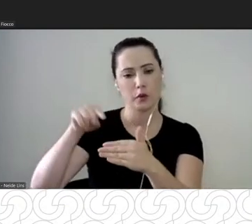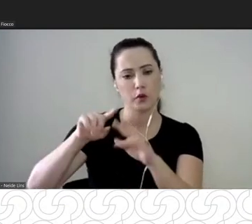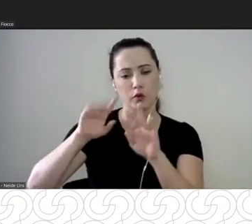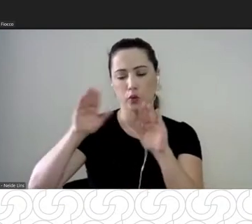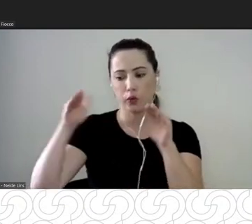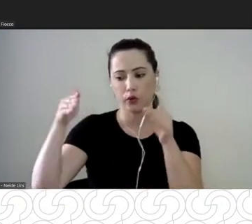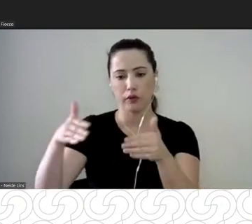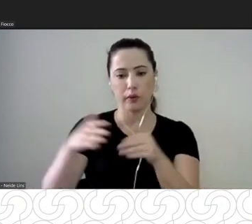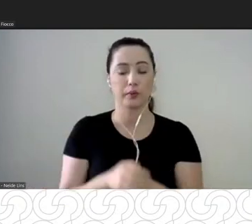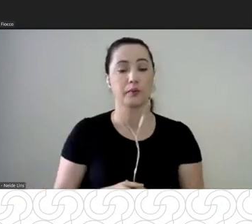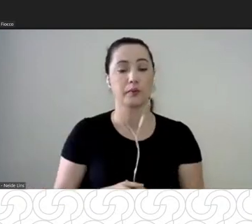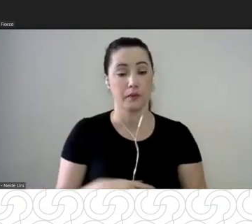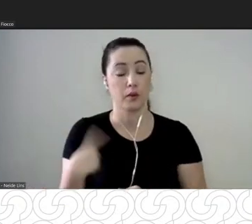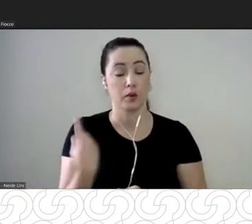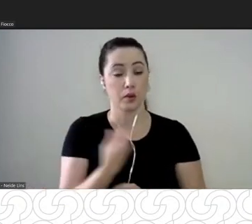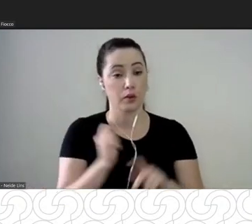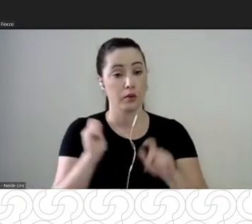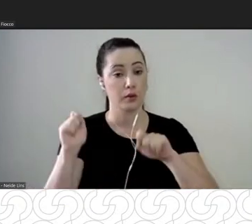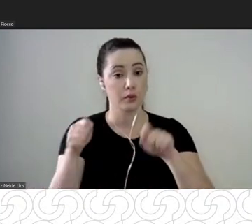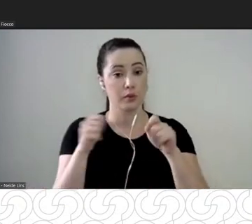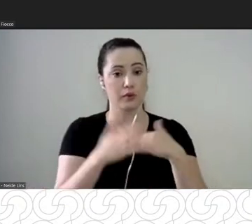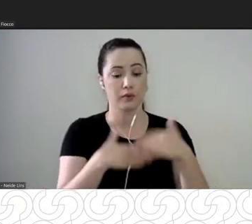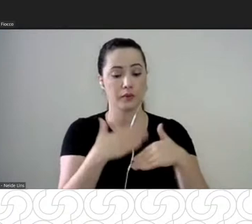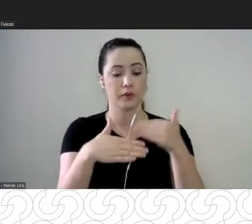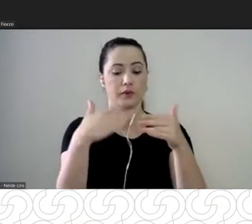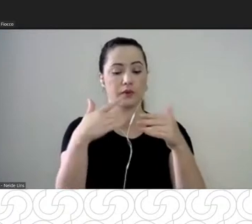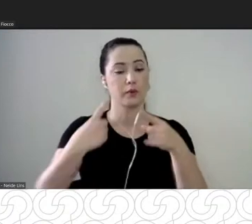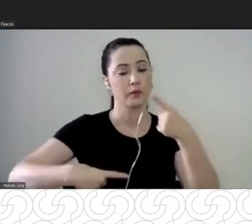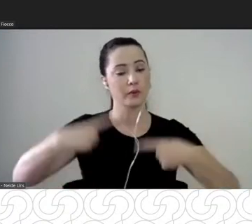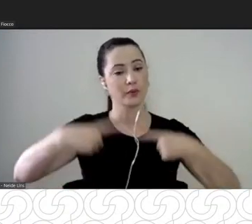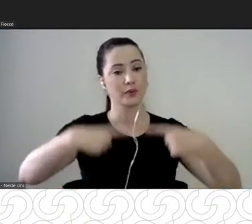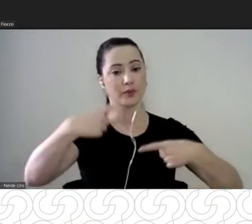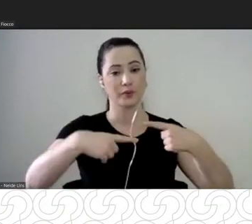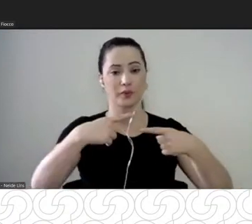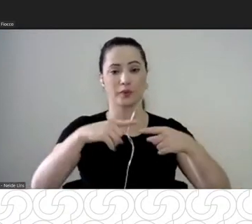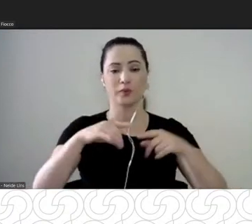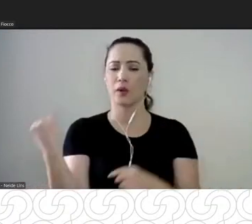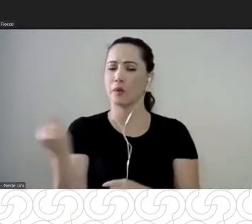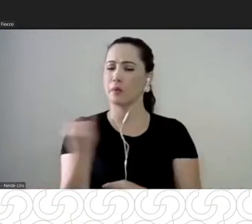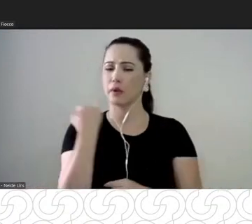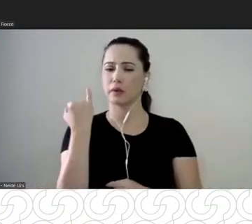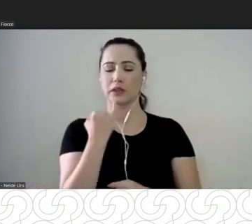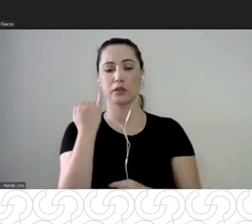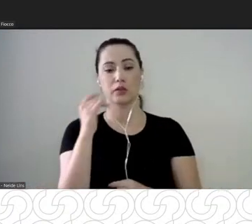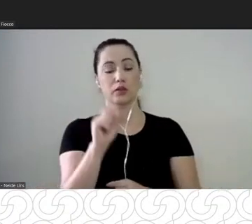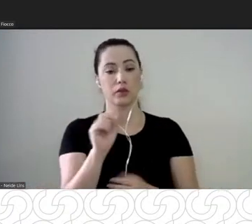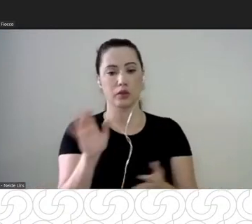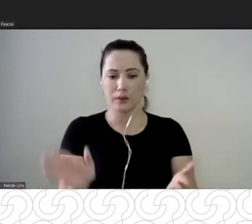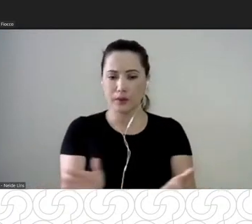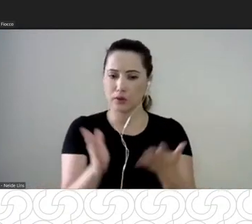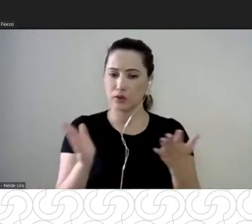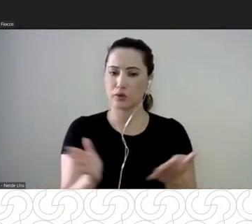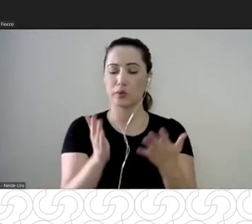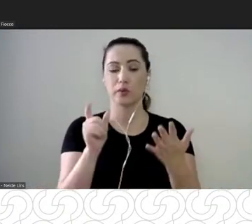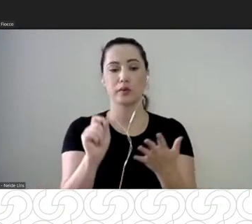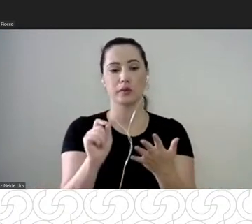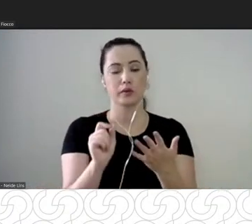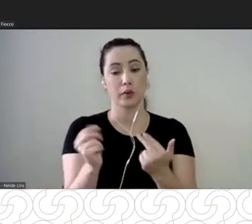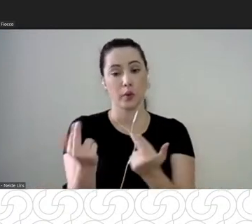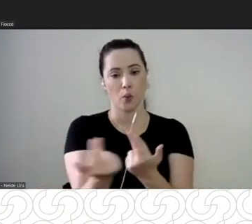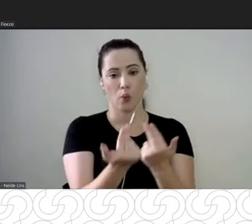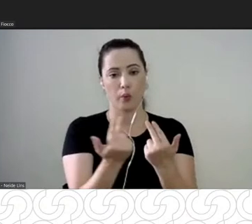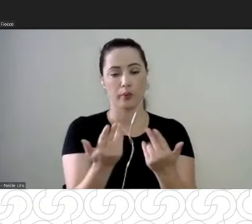possamos desenvolver discussões tão interessantes e estimulantes quanto as